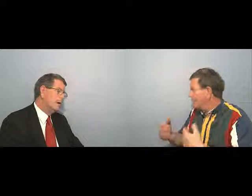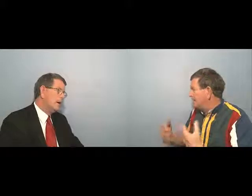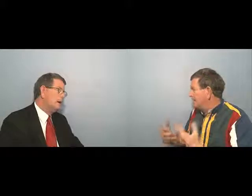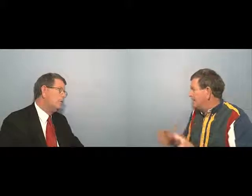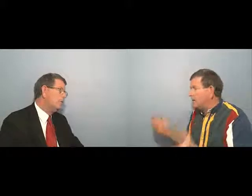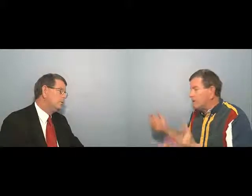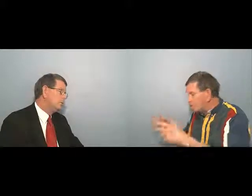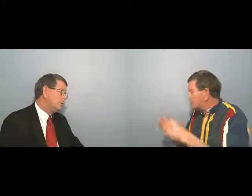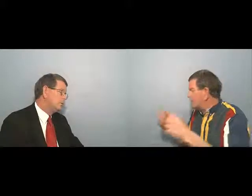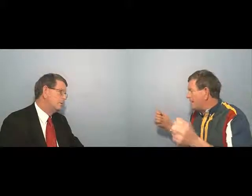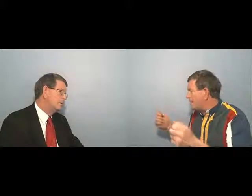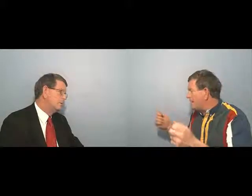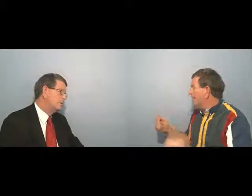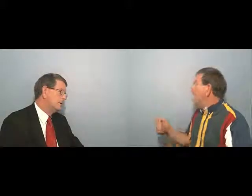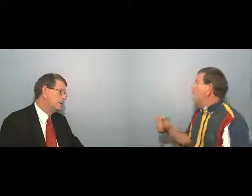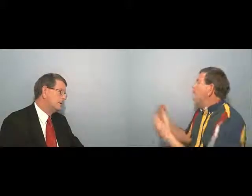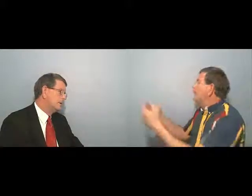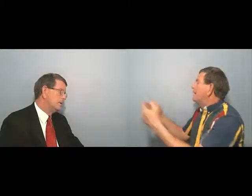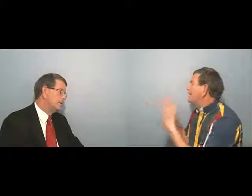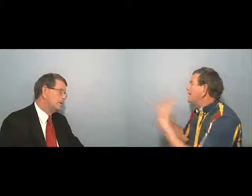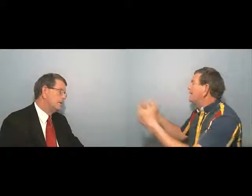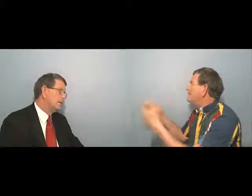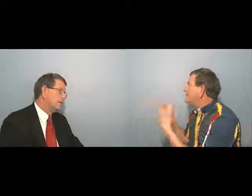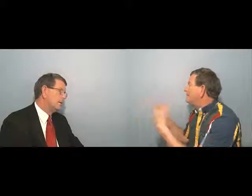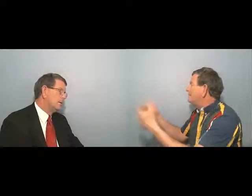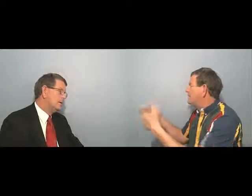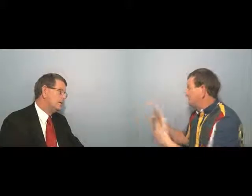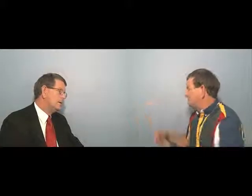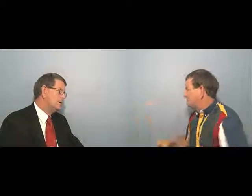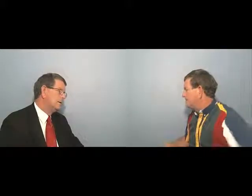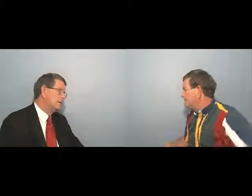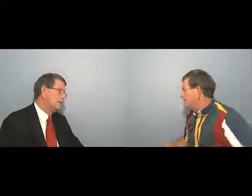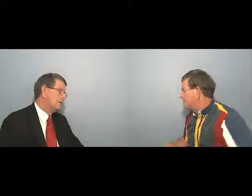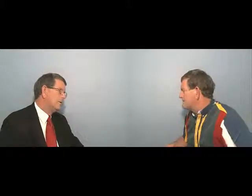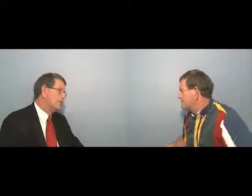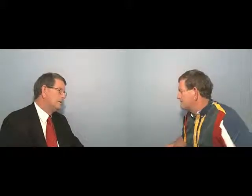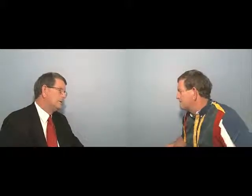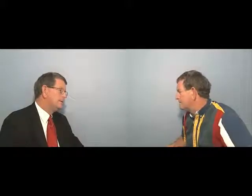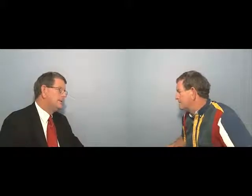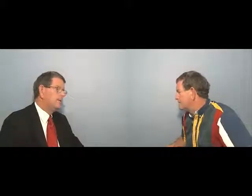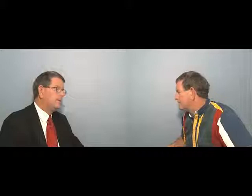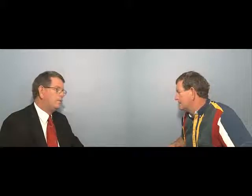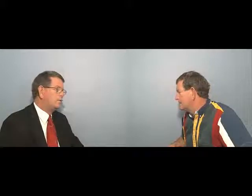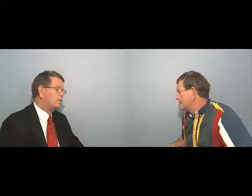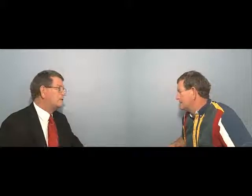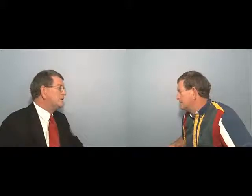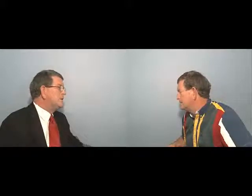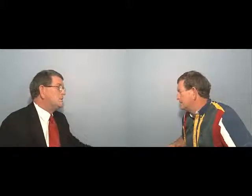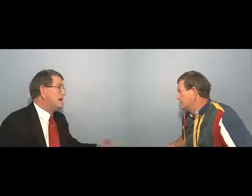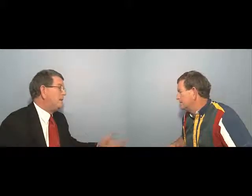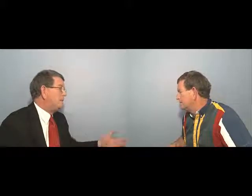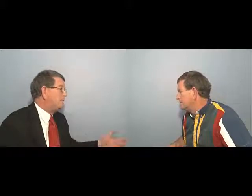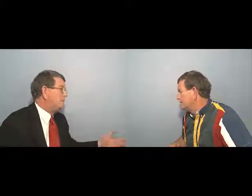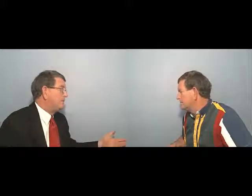et lire le journal et tu pourrais parler avec ta femme. Steve, en fait, je ne sais pas faire la